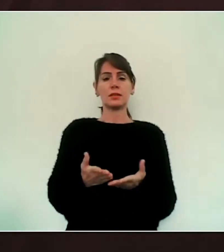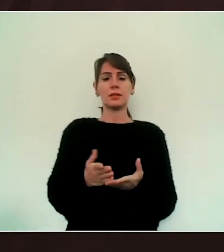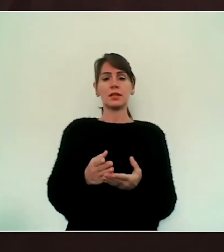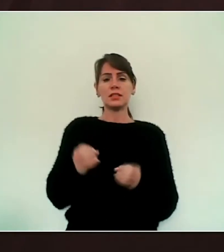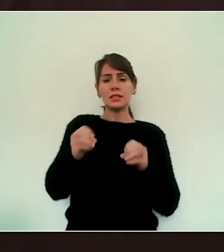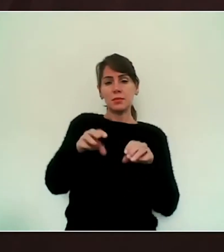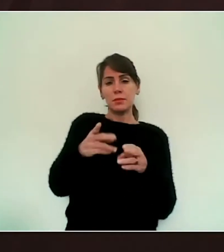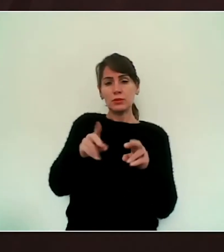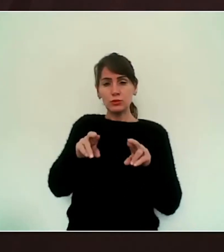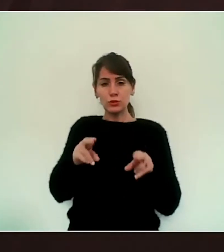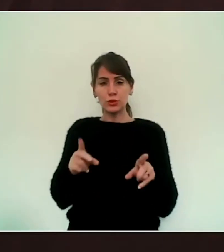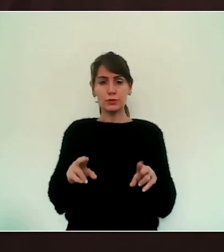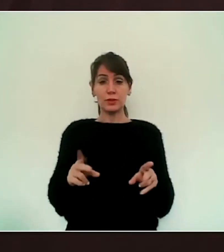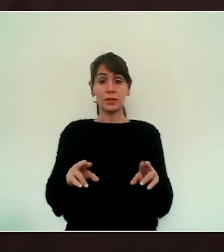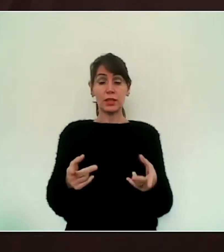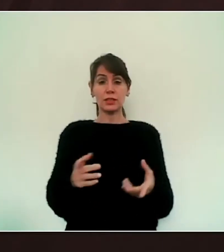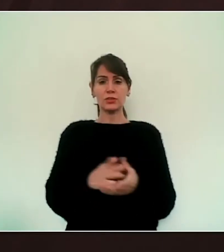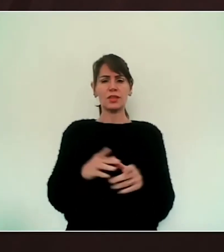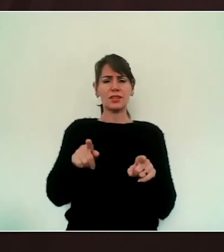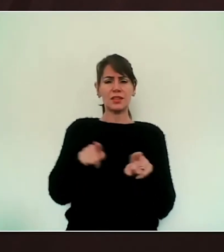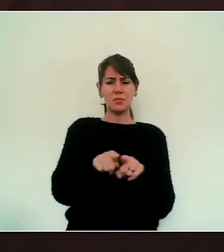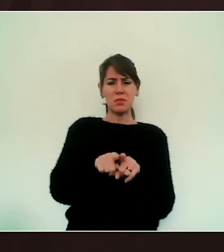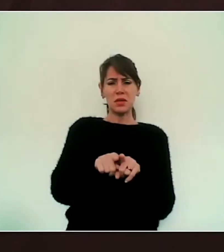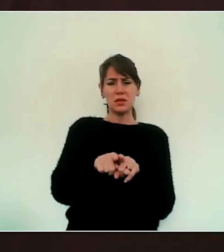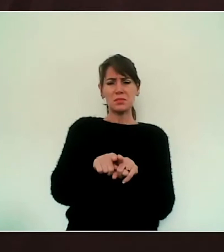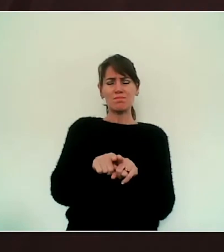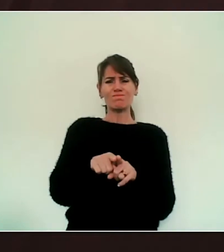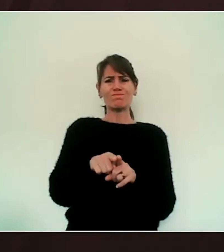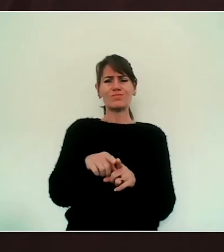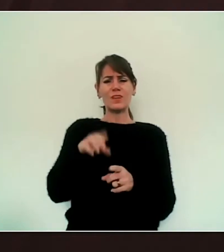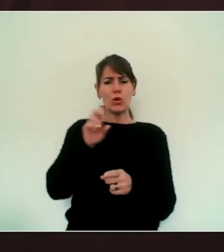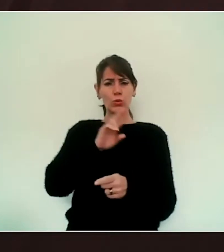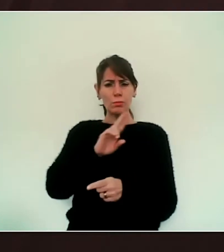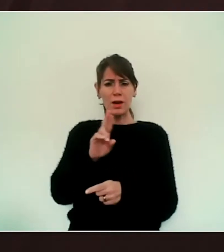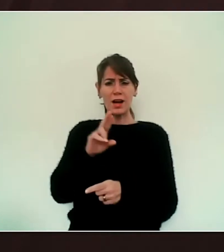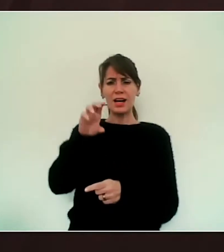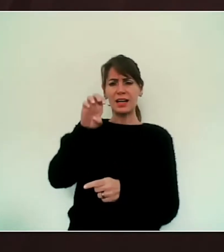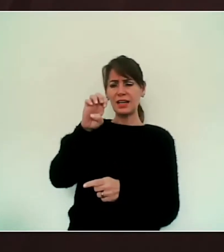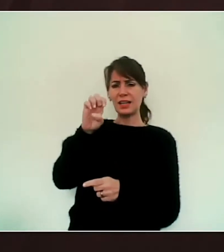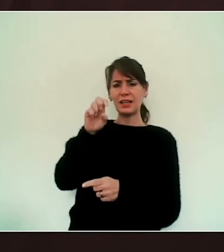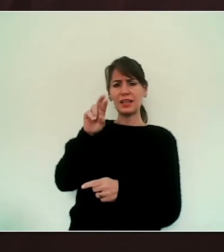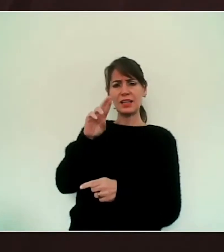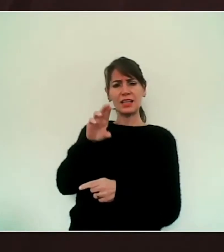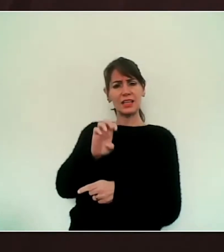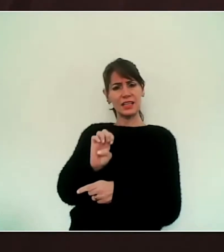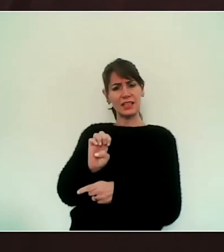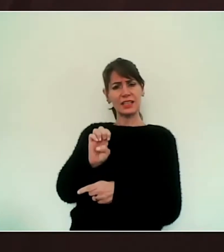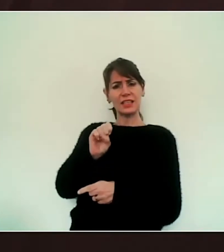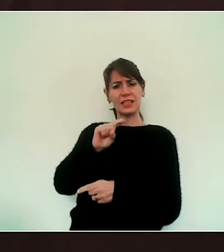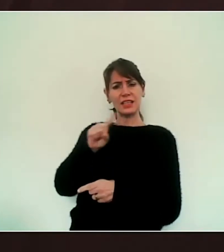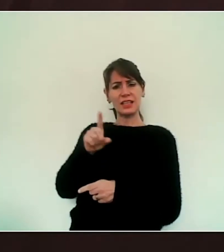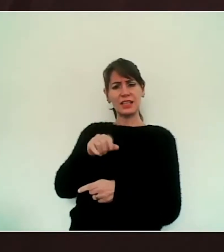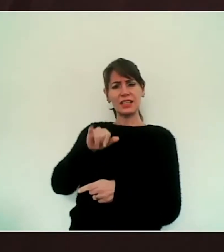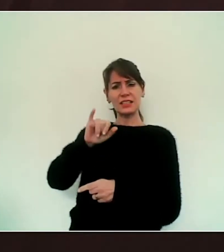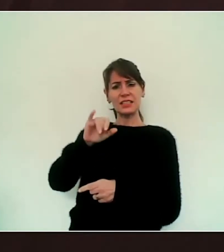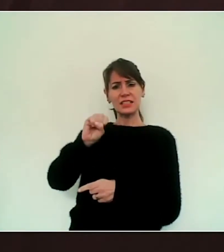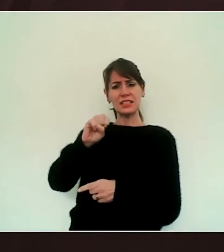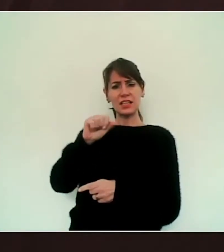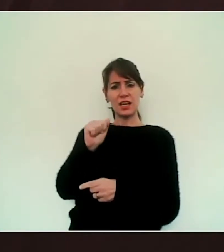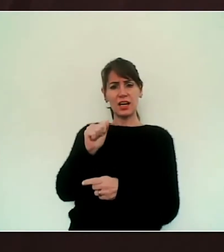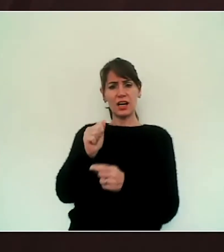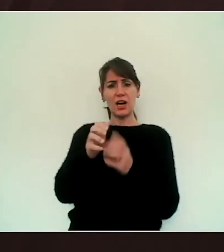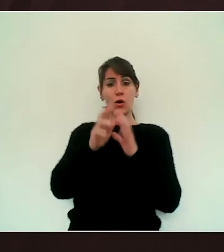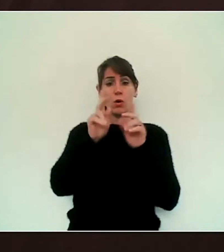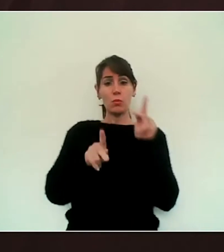entrou heresia, e muitas heresias entraram na igreja, vocês sabem disso, e confundiu o povo de